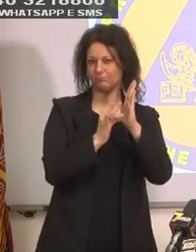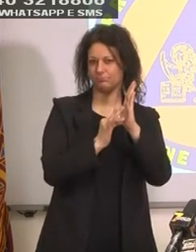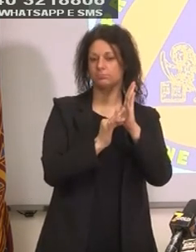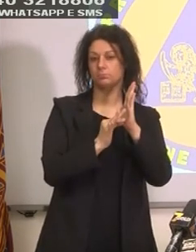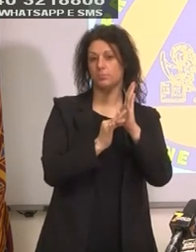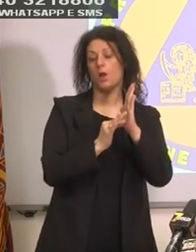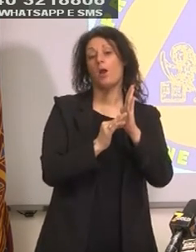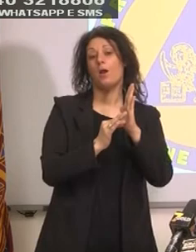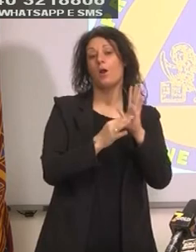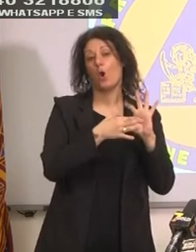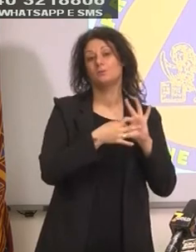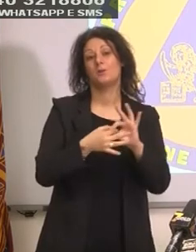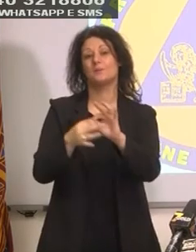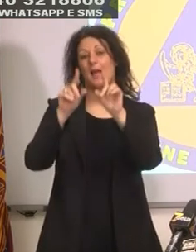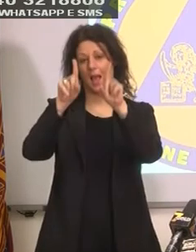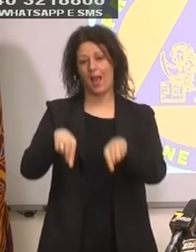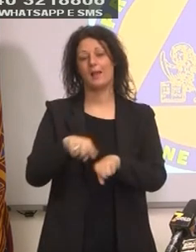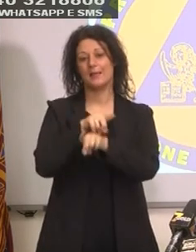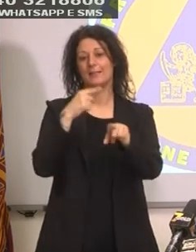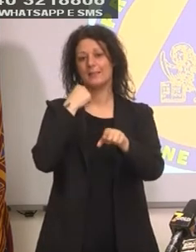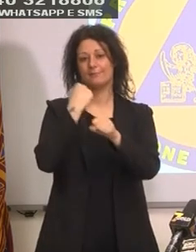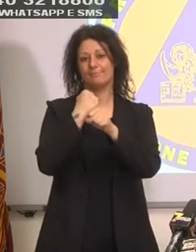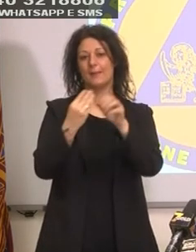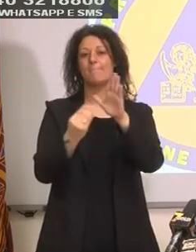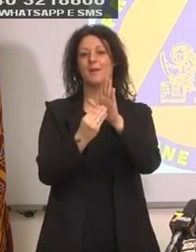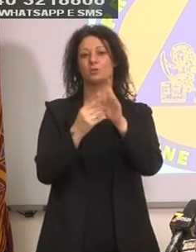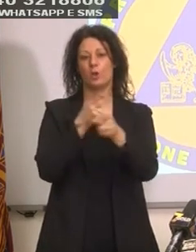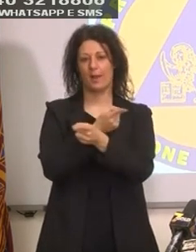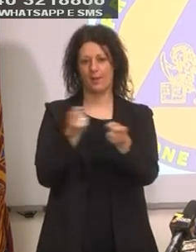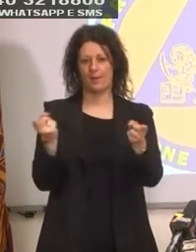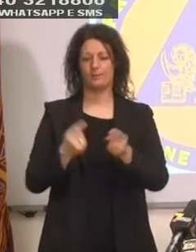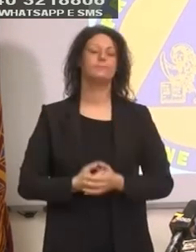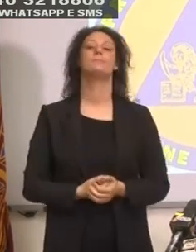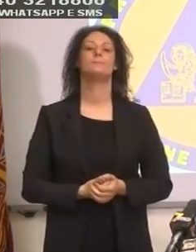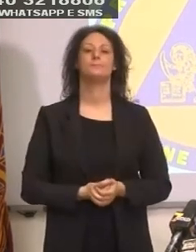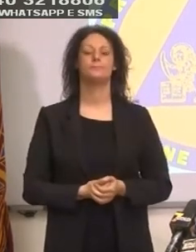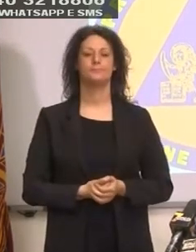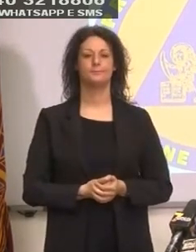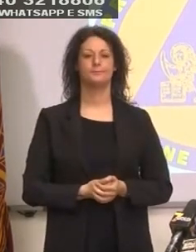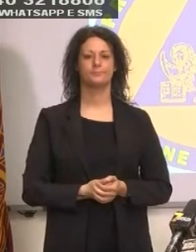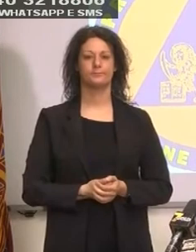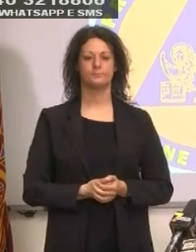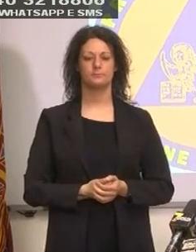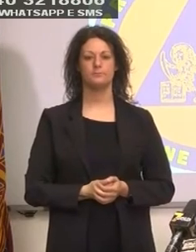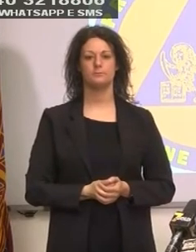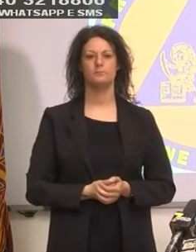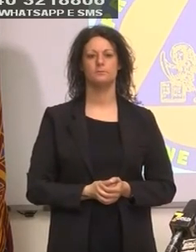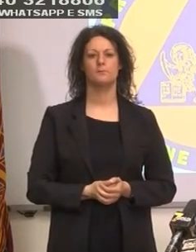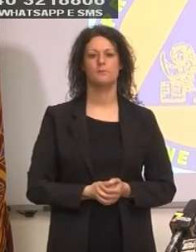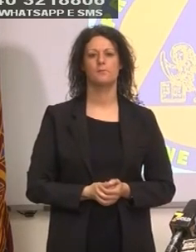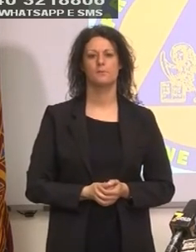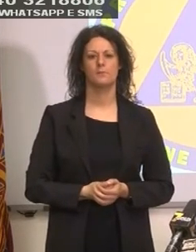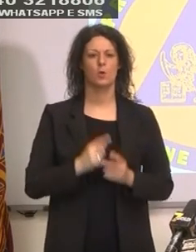una ricaduta sul personale. Immagino che il Ministero sia più preoccupato di questo in questa fase. Dopo comunque lascio a